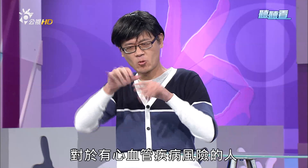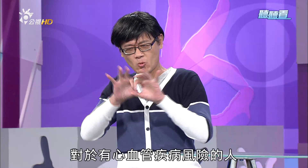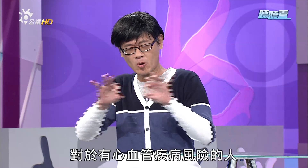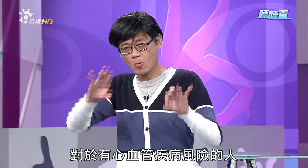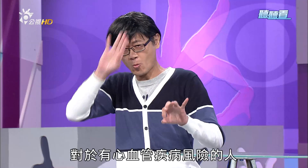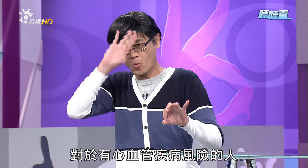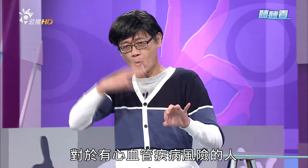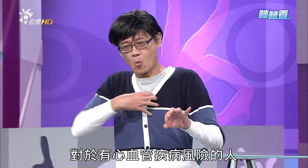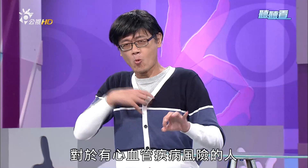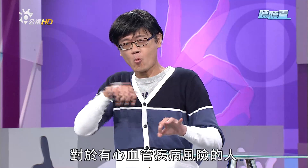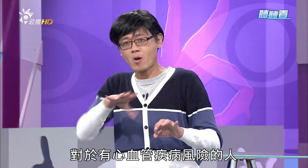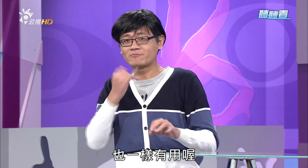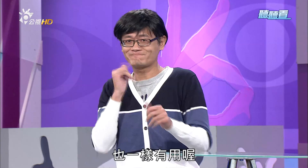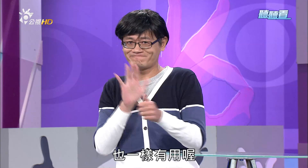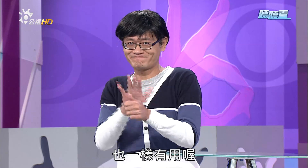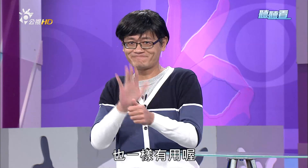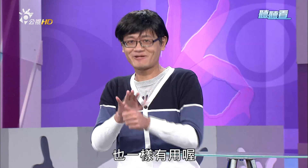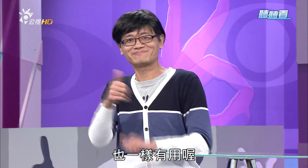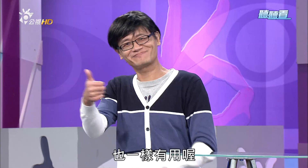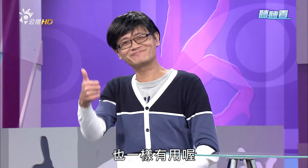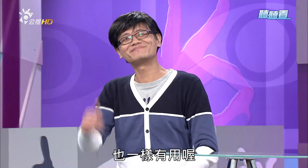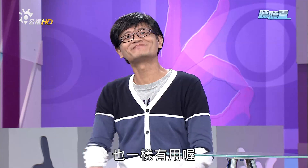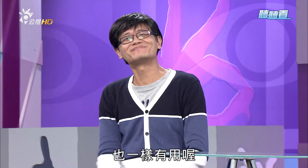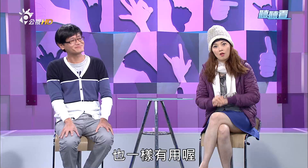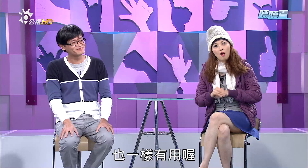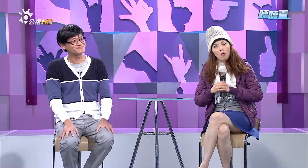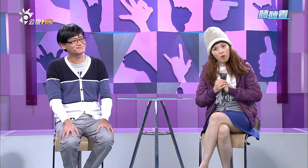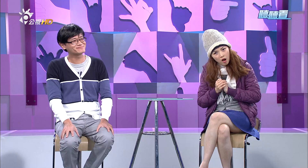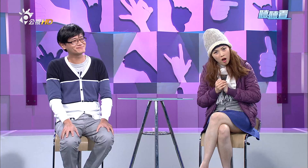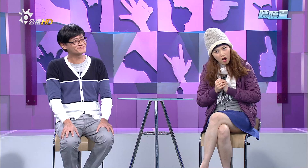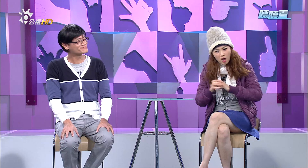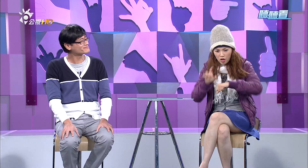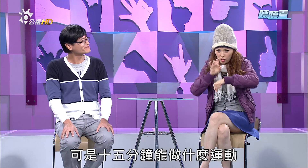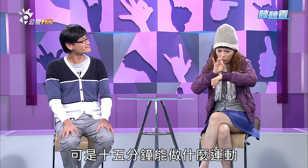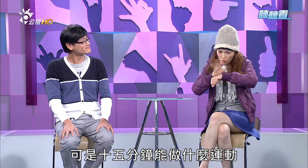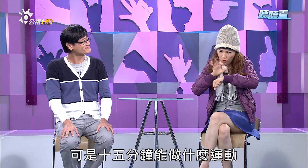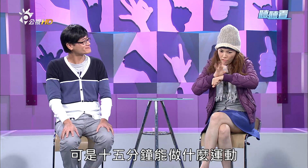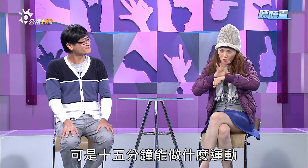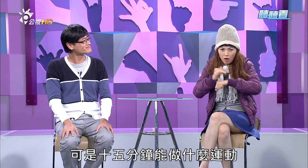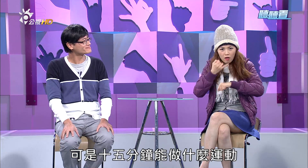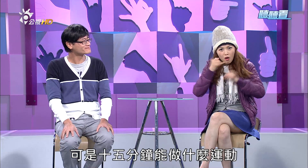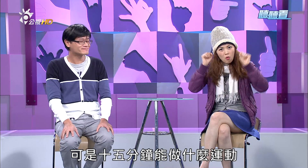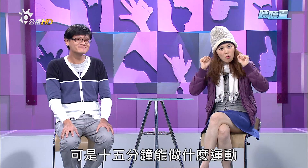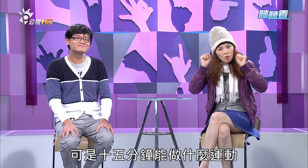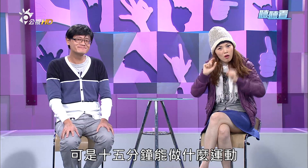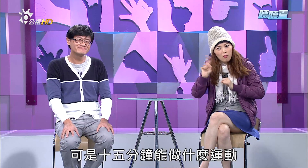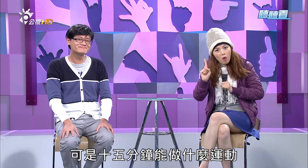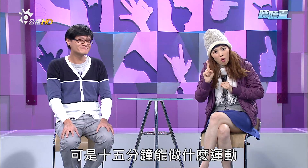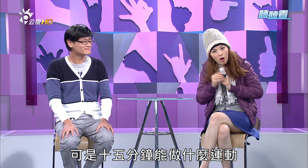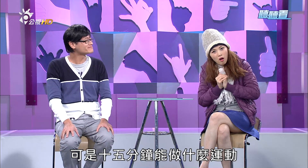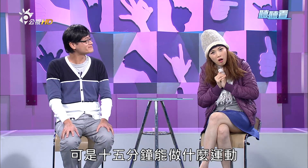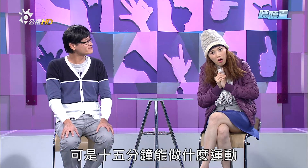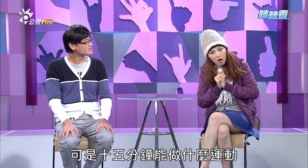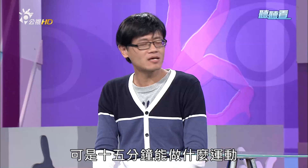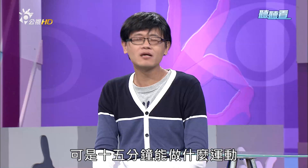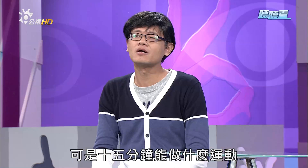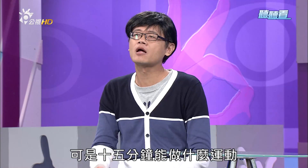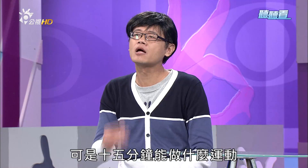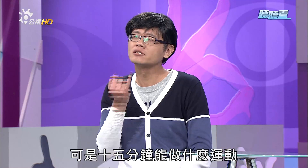血管疾病风险的人也一样有用哦。 哦，可是15分钟能做什么运动？ 哎